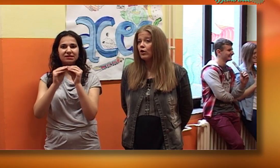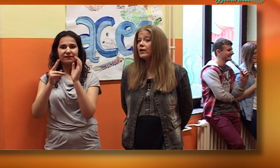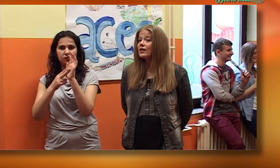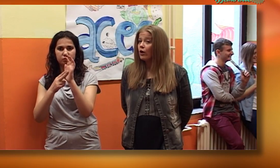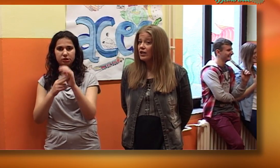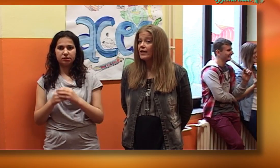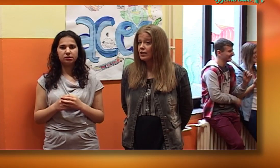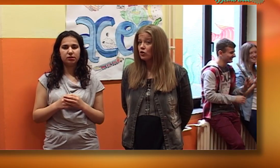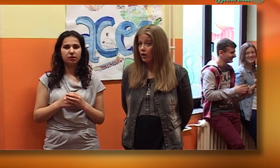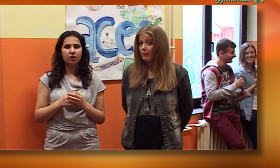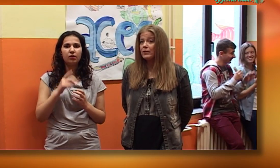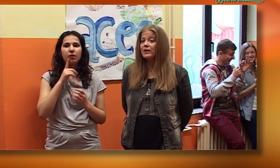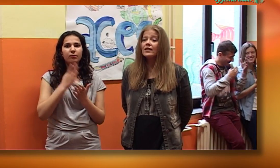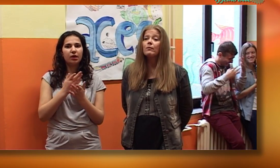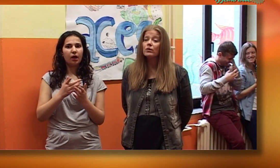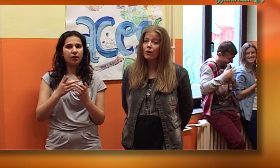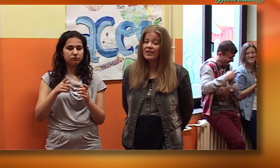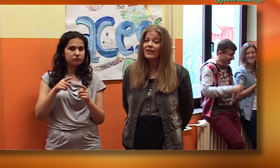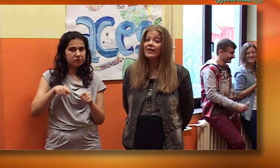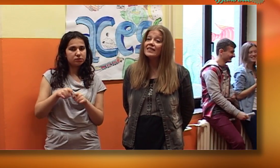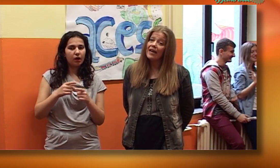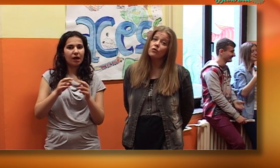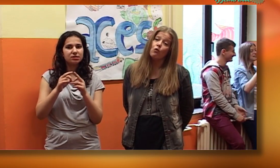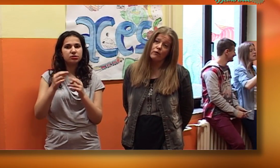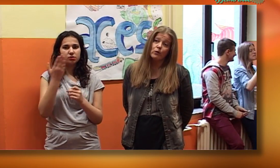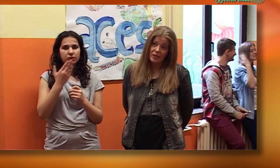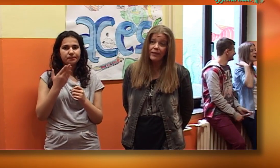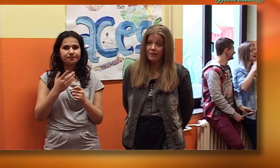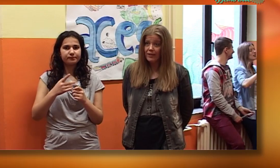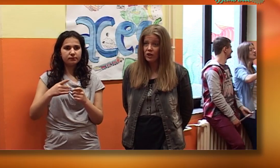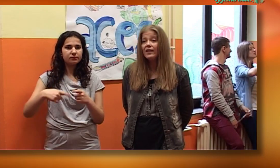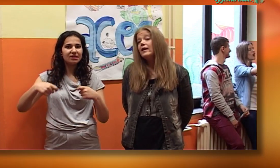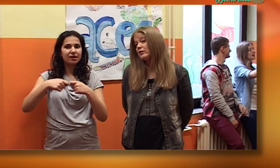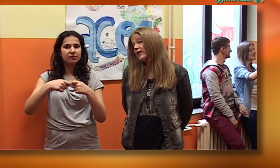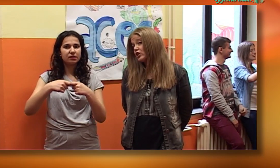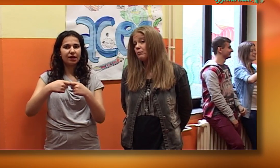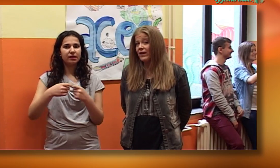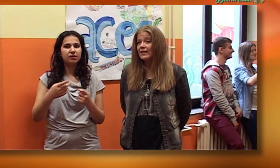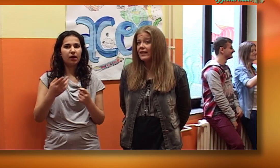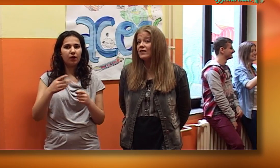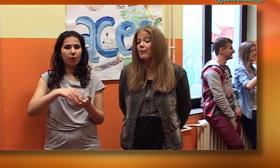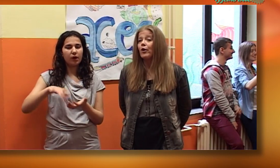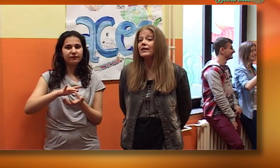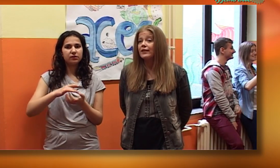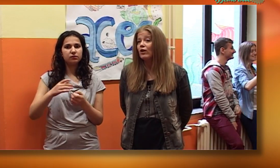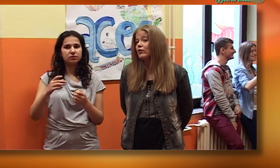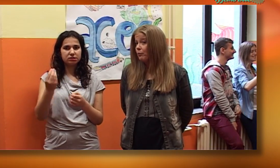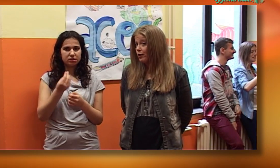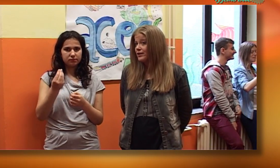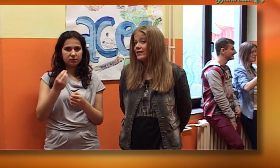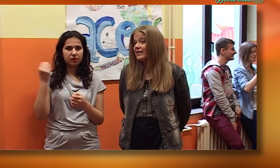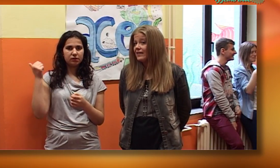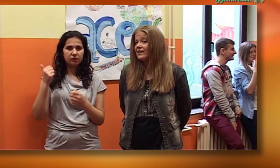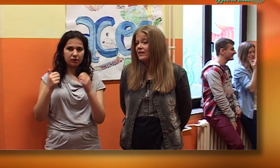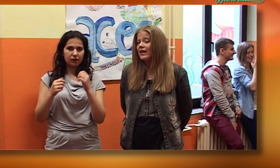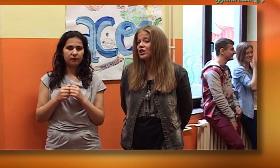koja je ove godine takođe ACES škola, pa smo mi sa njima uspostavili i saradnju u okviru Srbije. Znači, mi smo faktički povezali negde dva projekta, njihov No